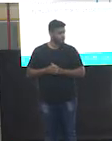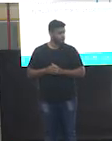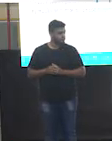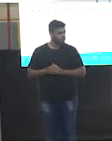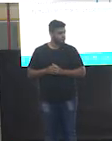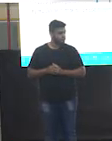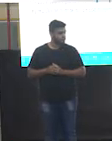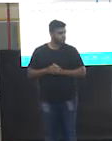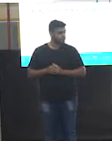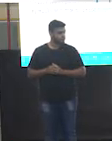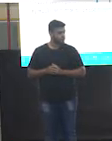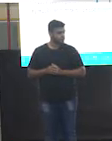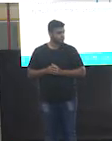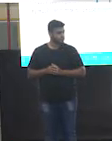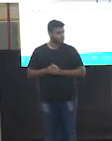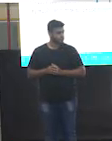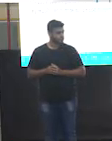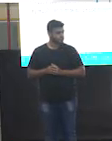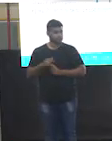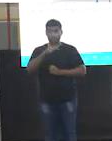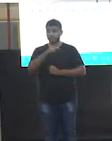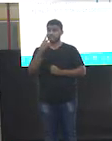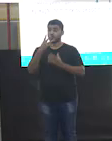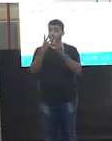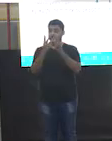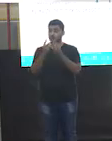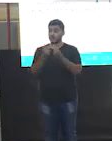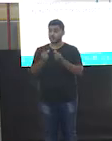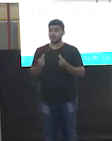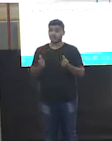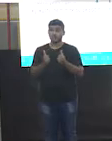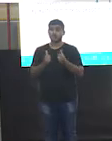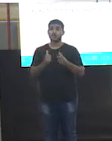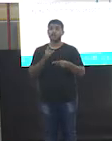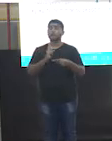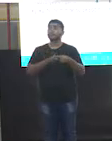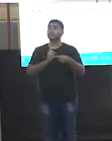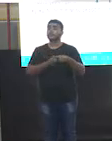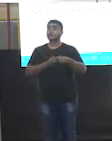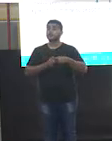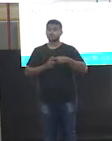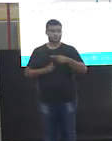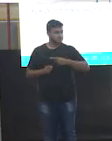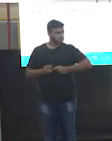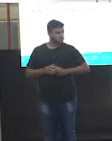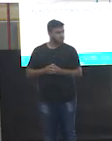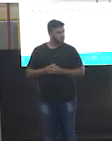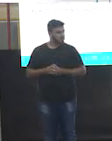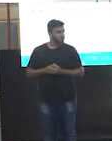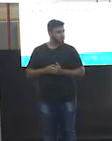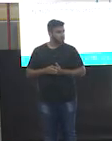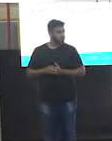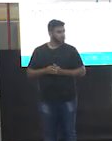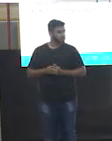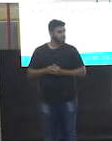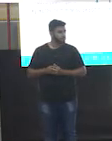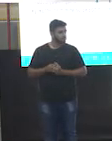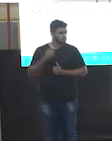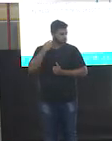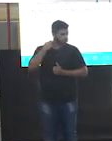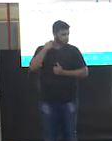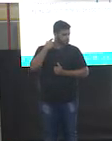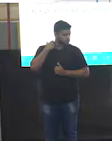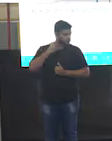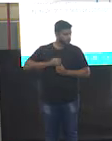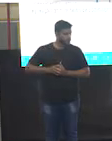O fenômeno de derretimento decorre da letra A, absorção